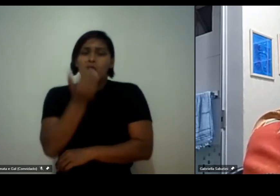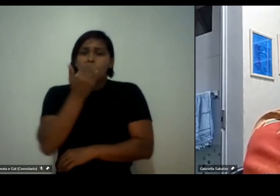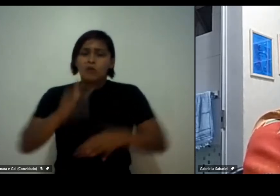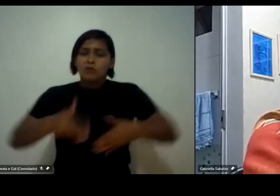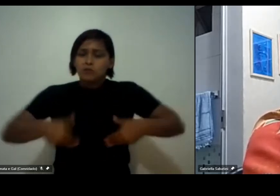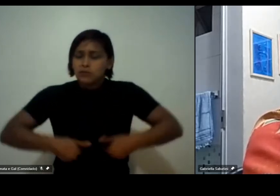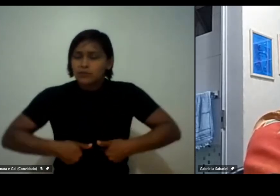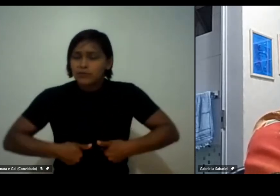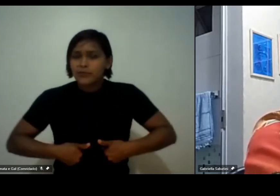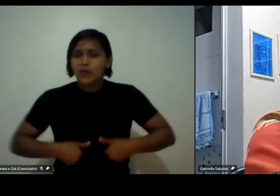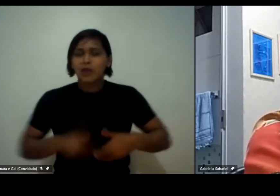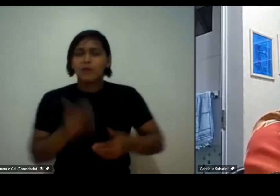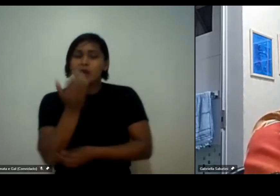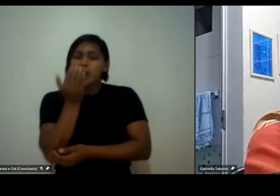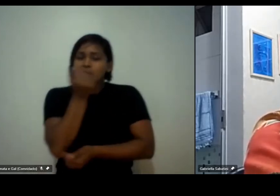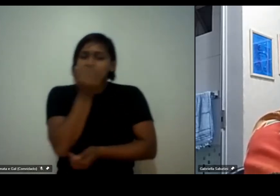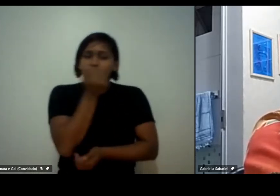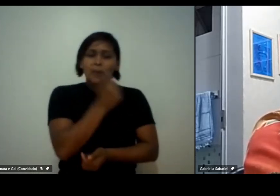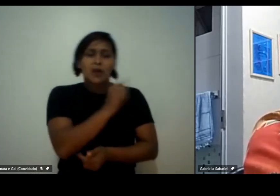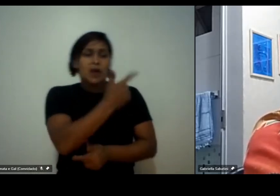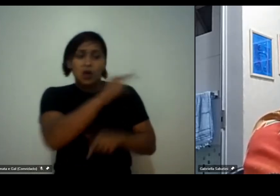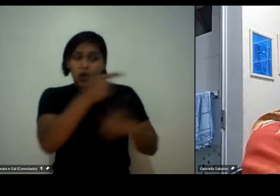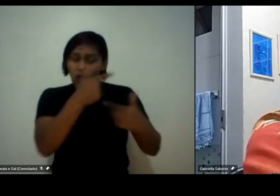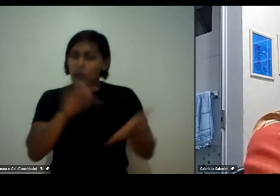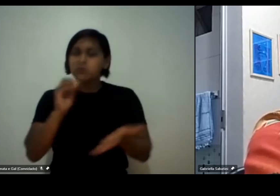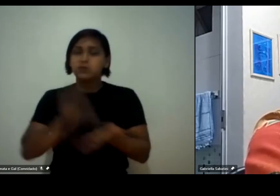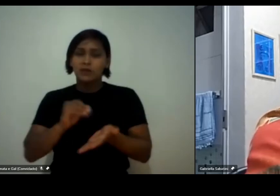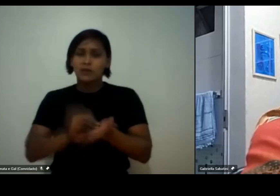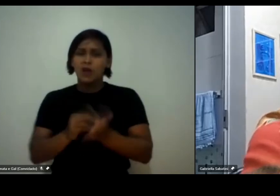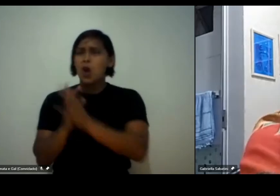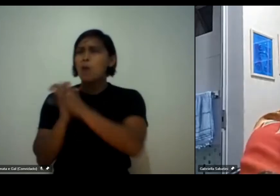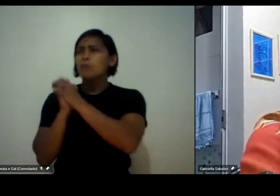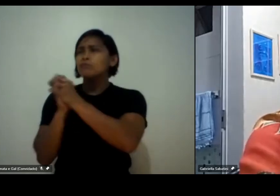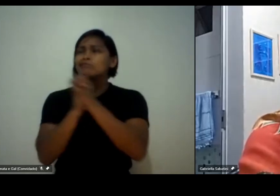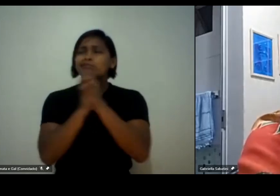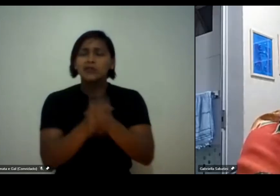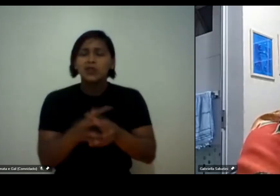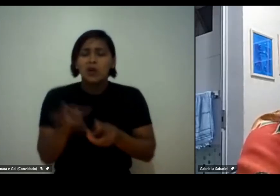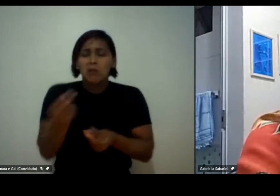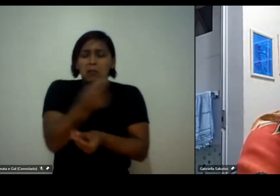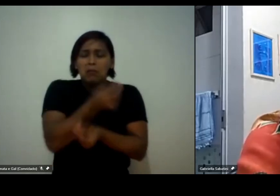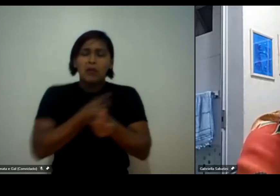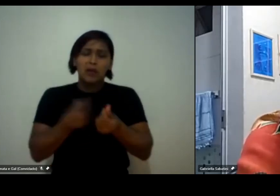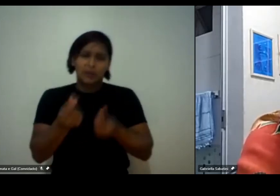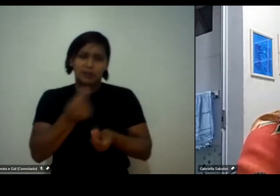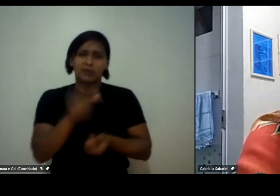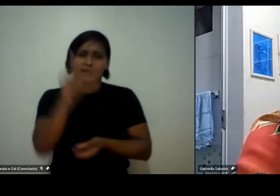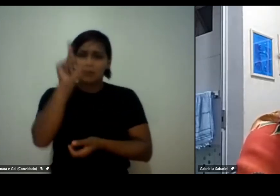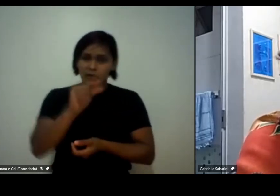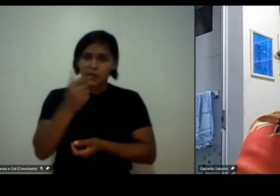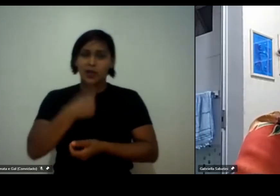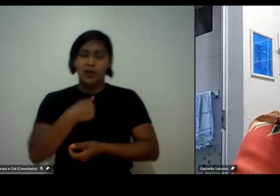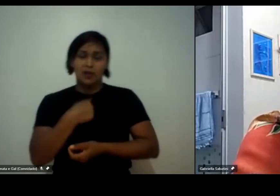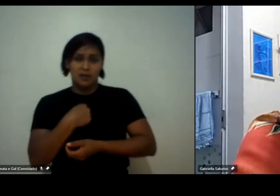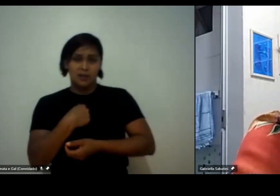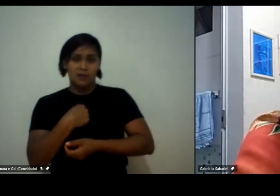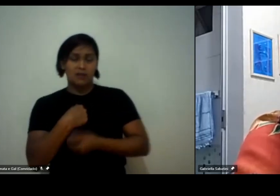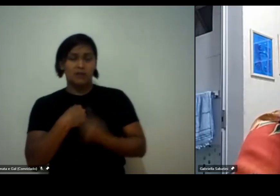dentes, enquanto outros, com a mesma falta, imploravam por míseras moedas. Entre meu,